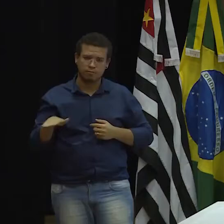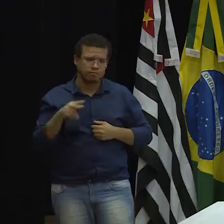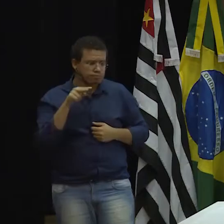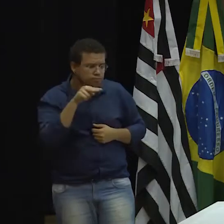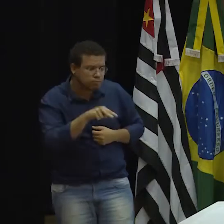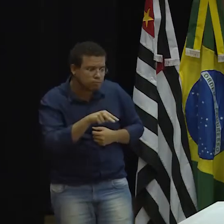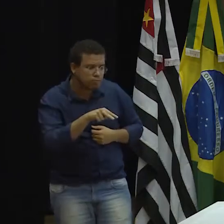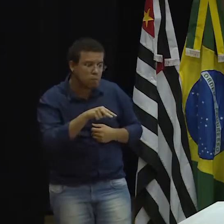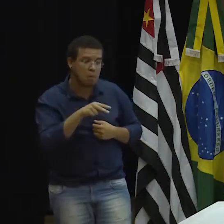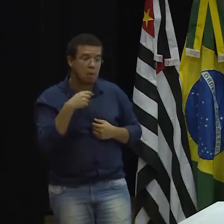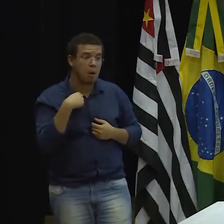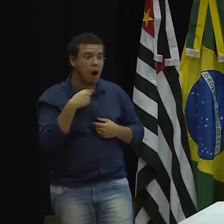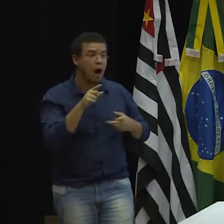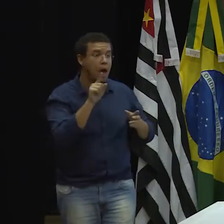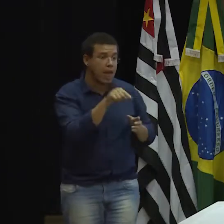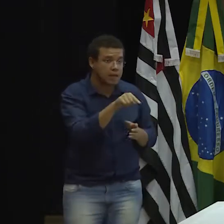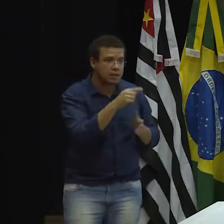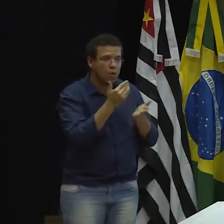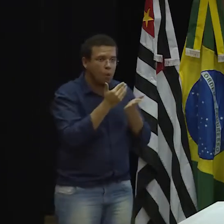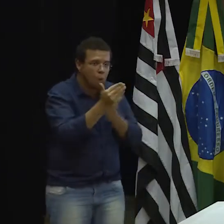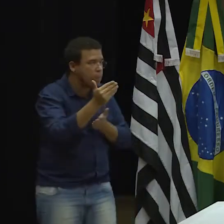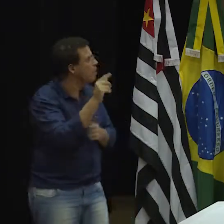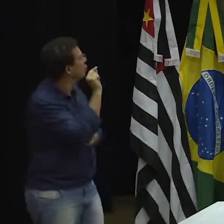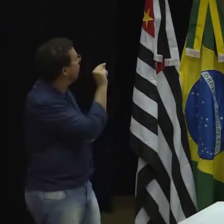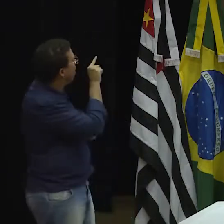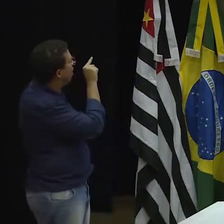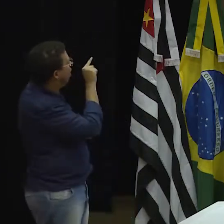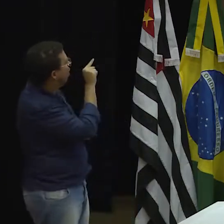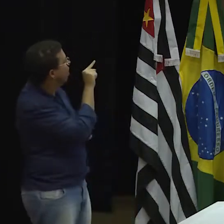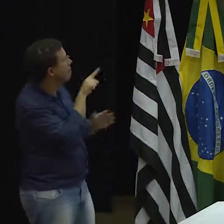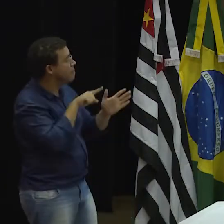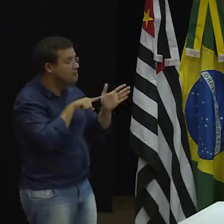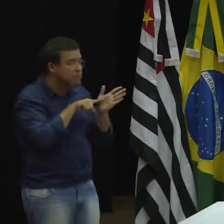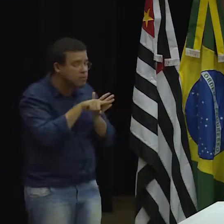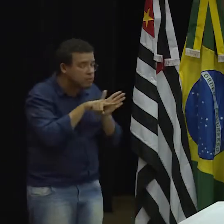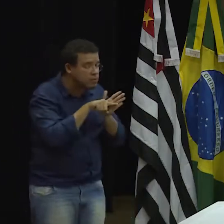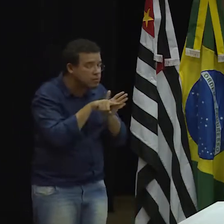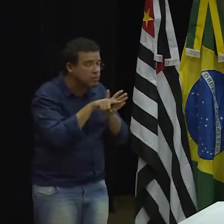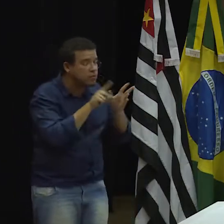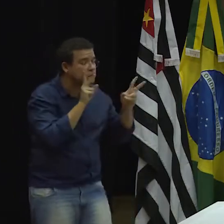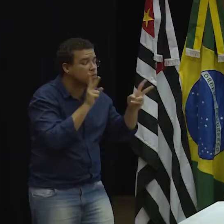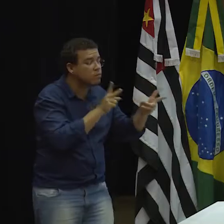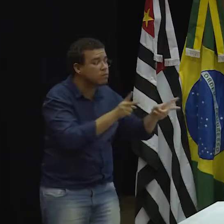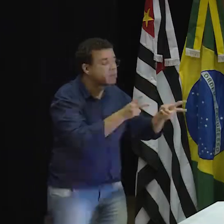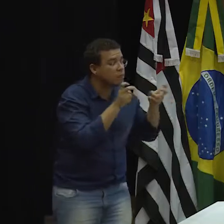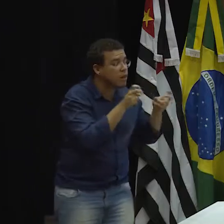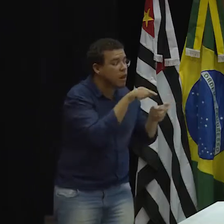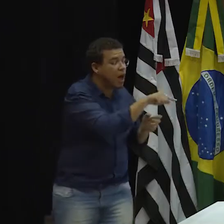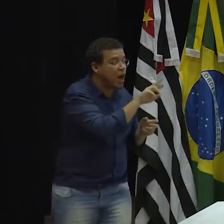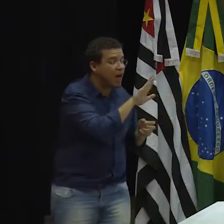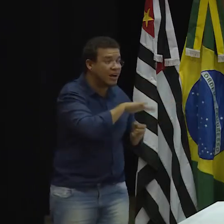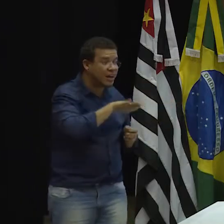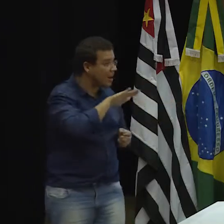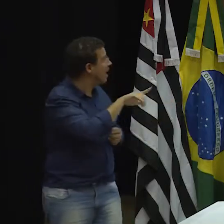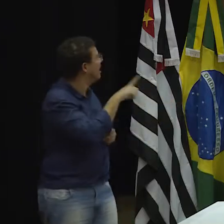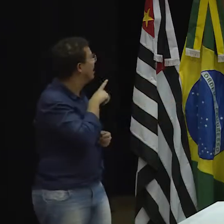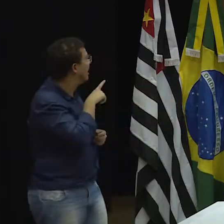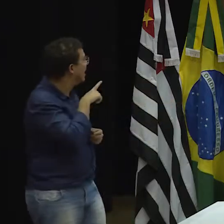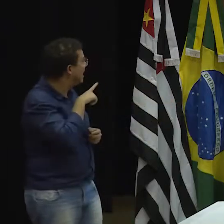eu comecei a observar crianças surdas e as pesquisas